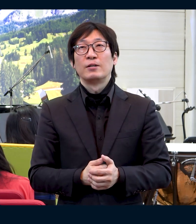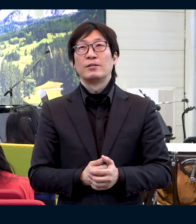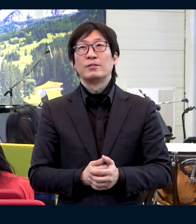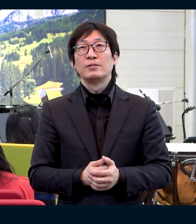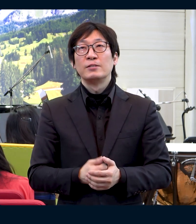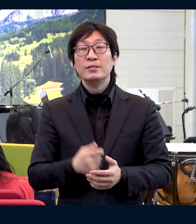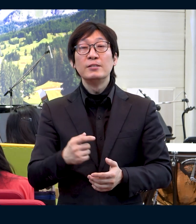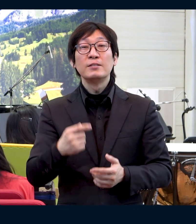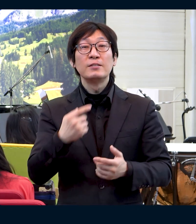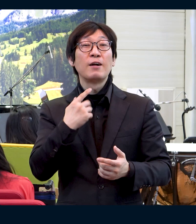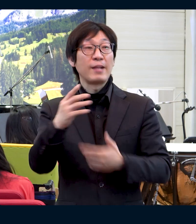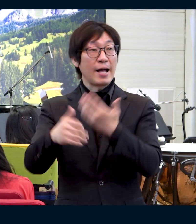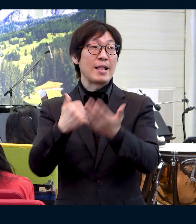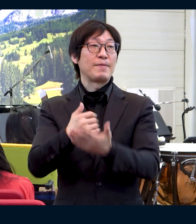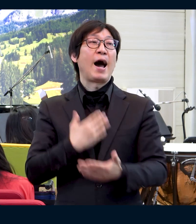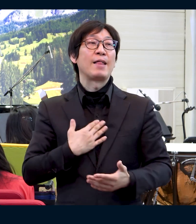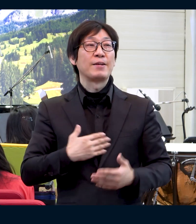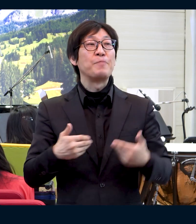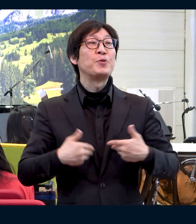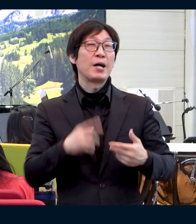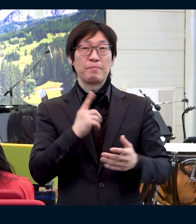하나님을 알아야 한다는 거예요.